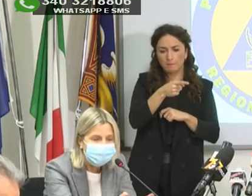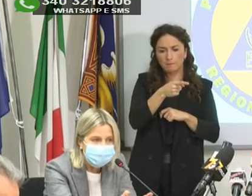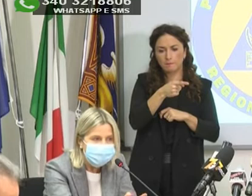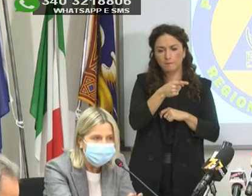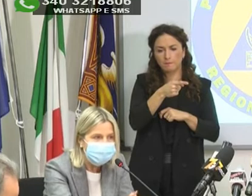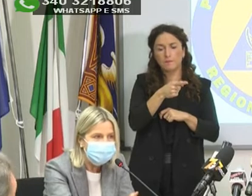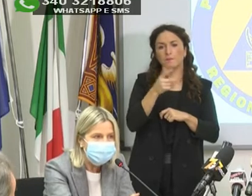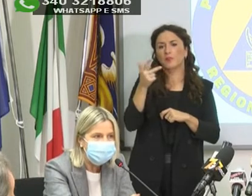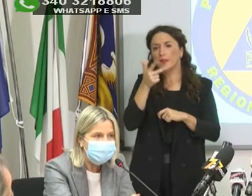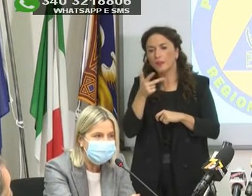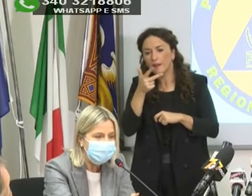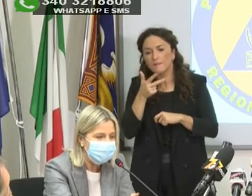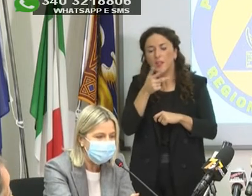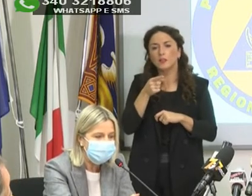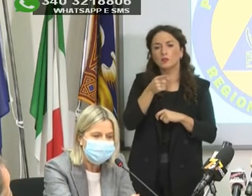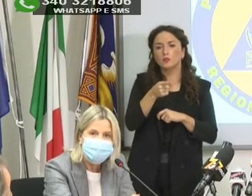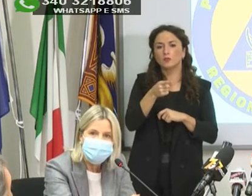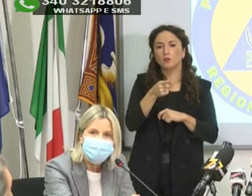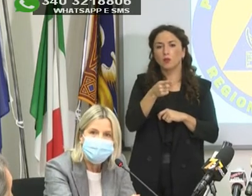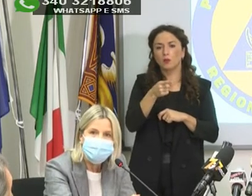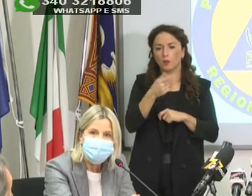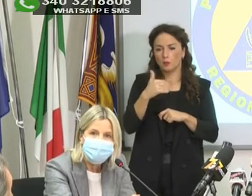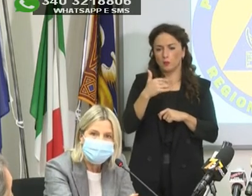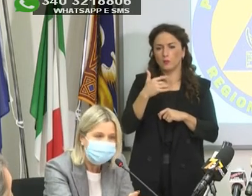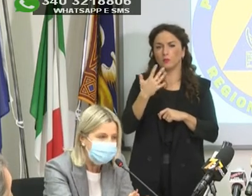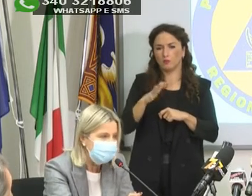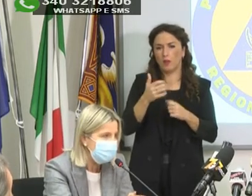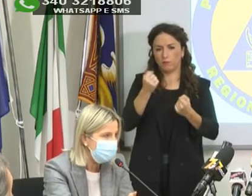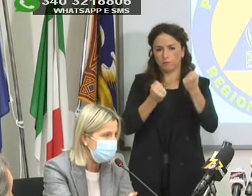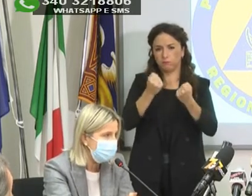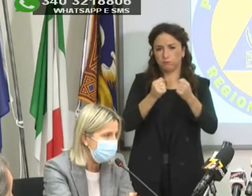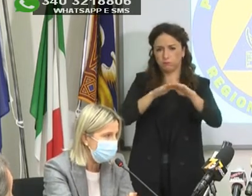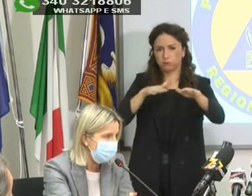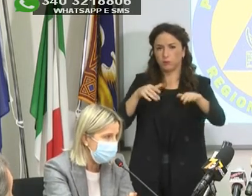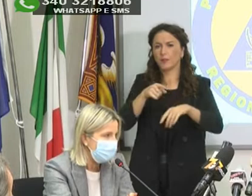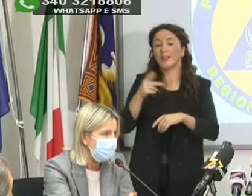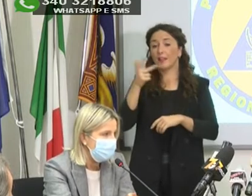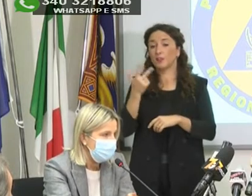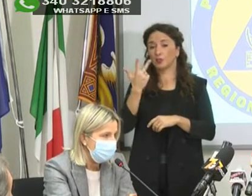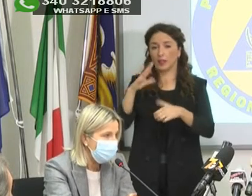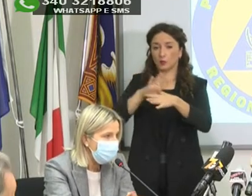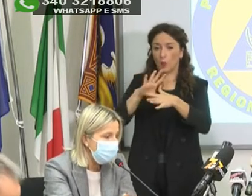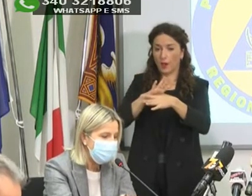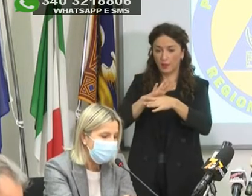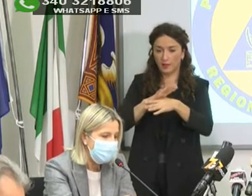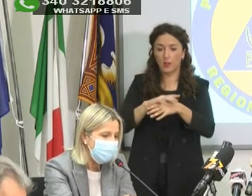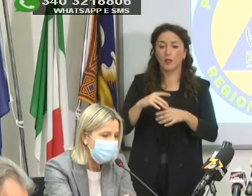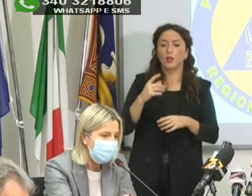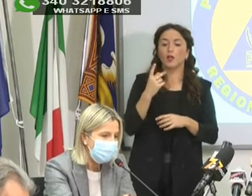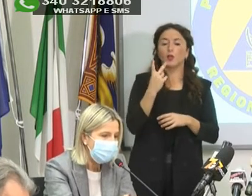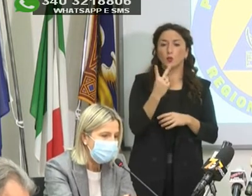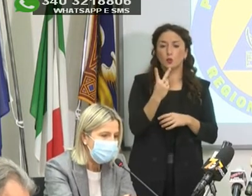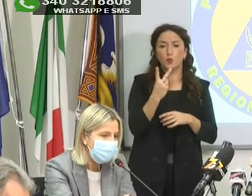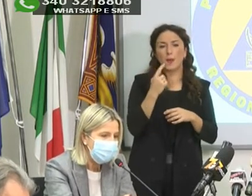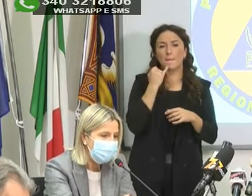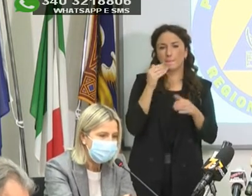e Treviso ne aveva 3 perché aveva una grossa pressione per quanto riguarda i drive-in. Quindi Treviso 3 squadre e le USL? 2 sulle altre,